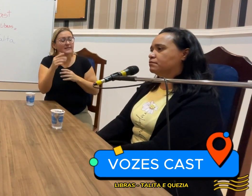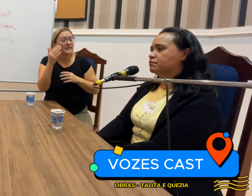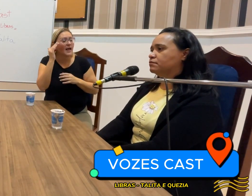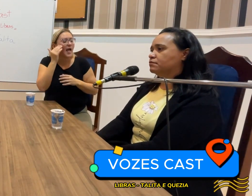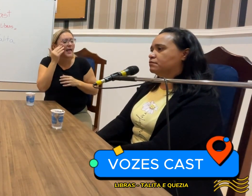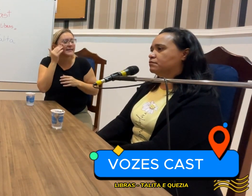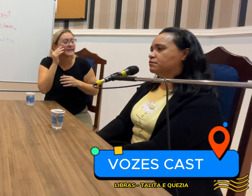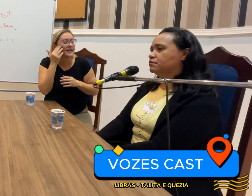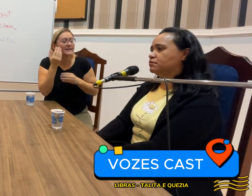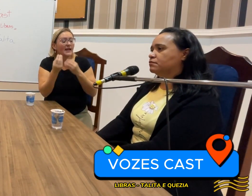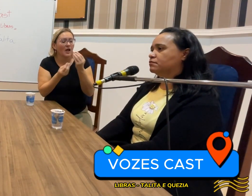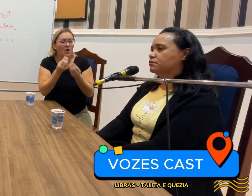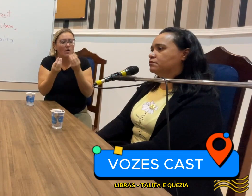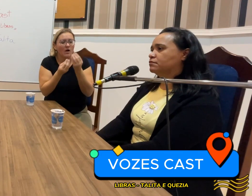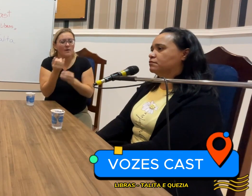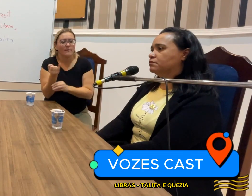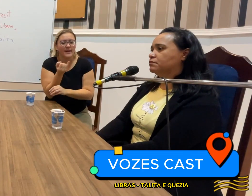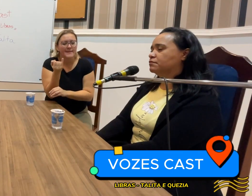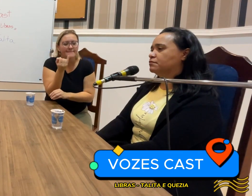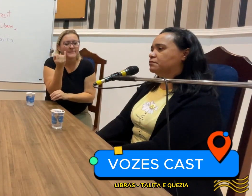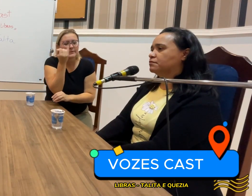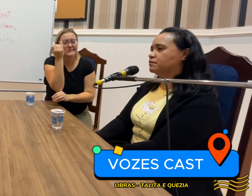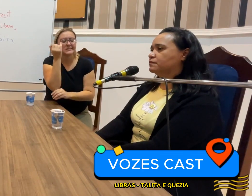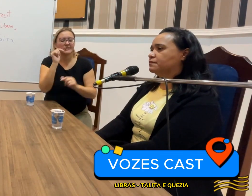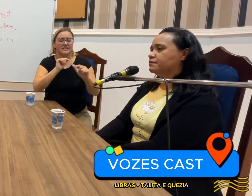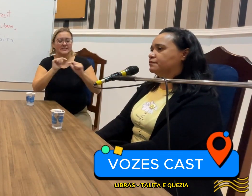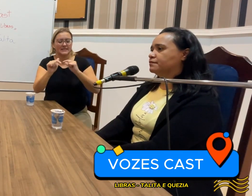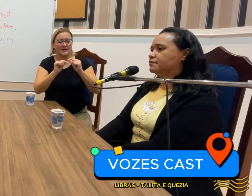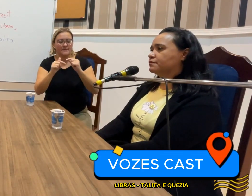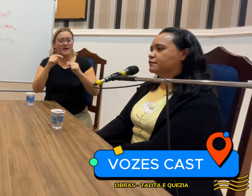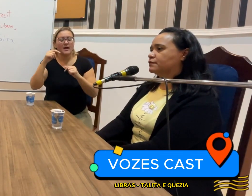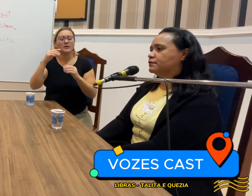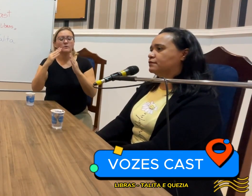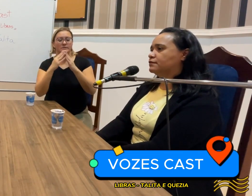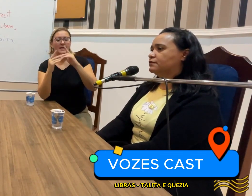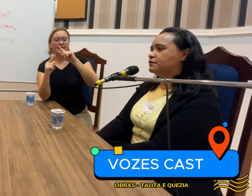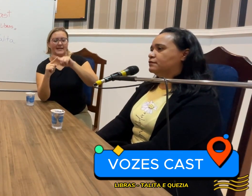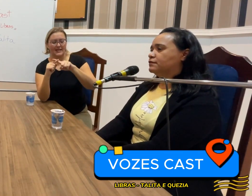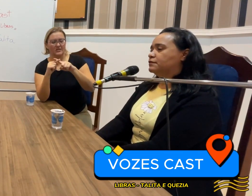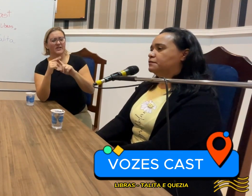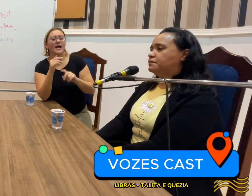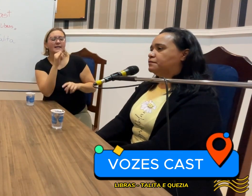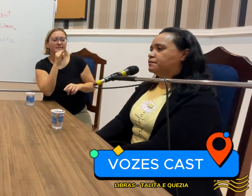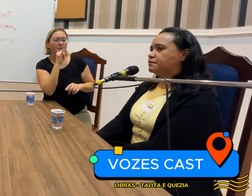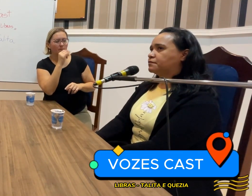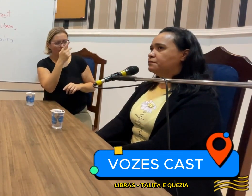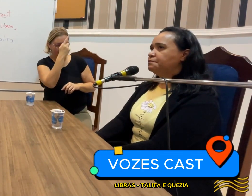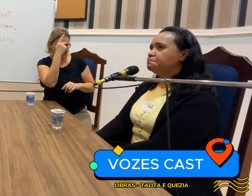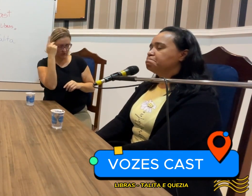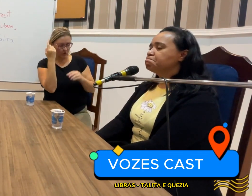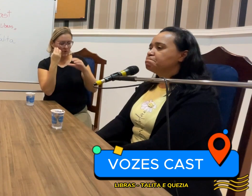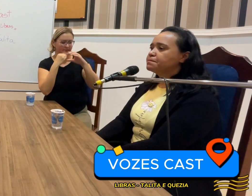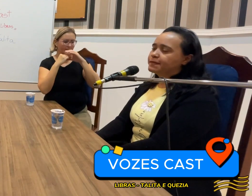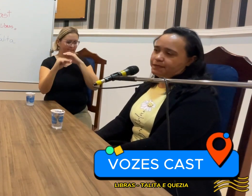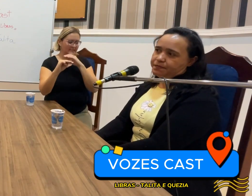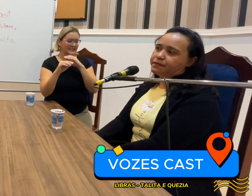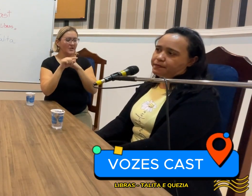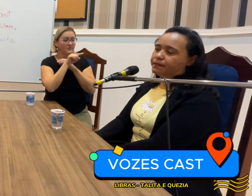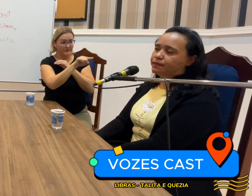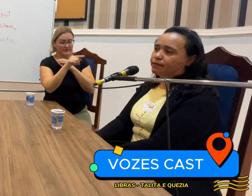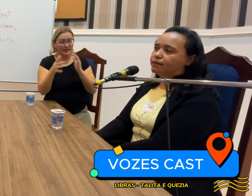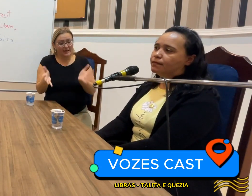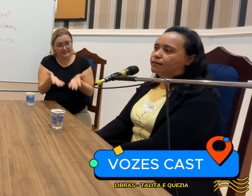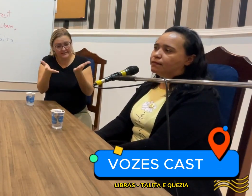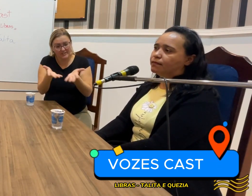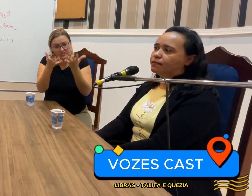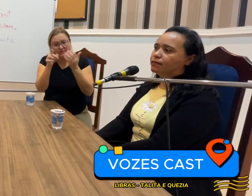da necessidade desse trabalho dentro da igreja, para que elas se motivem? Porque às vezes as pessoas elas têm esse desejo, mas